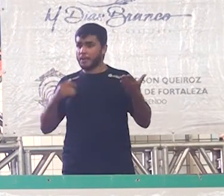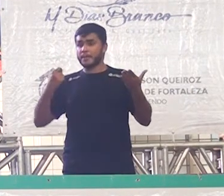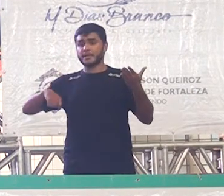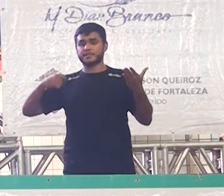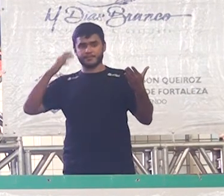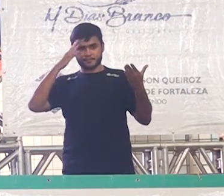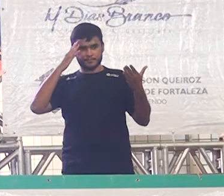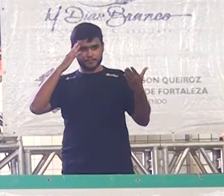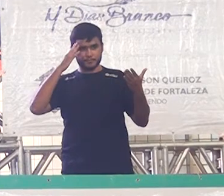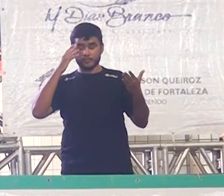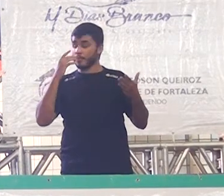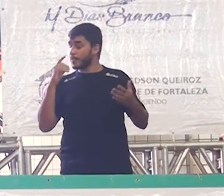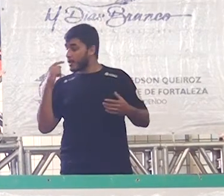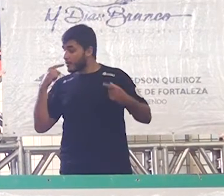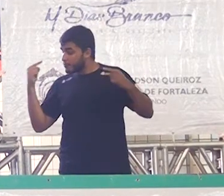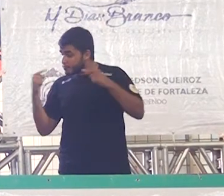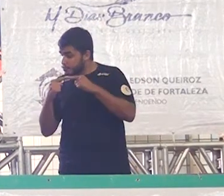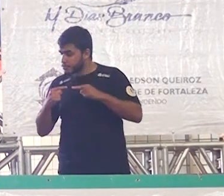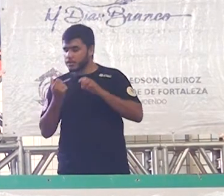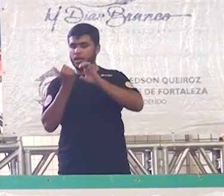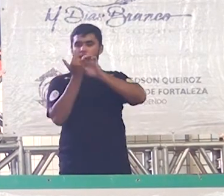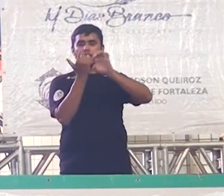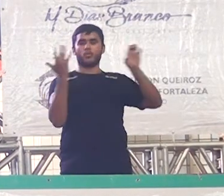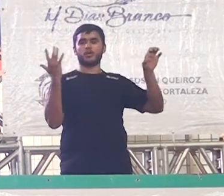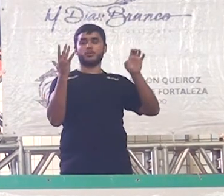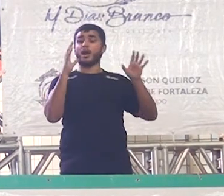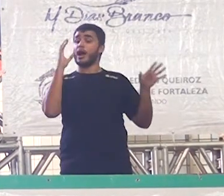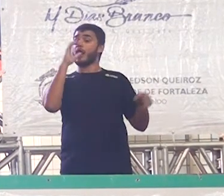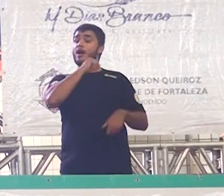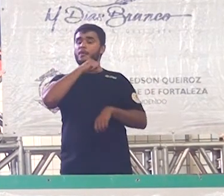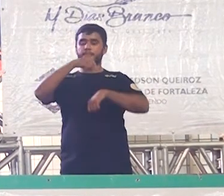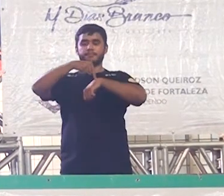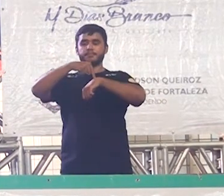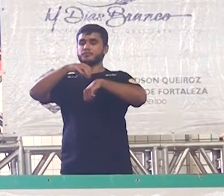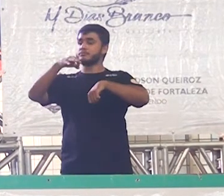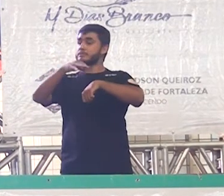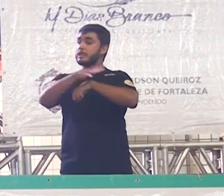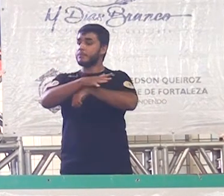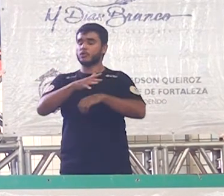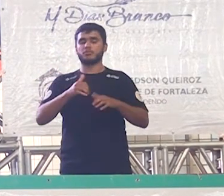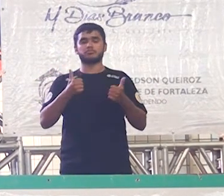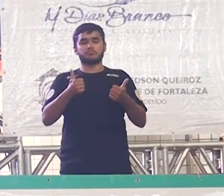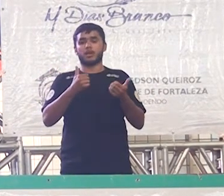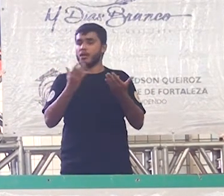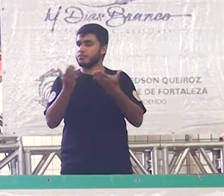escolha da equação mais adequada é melhor que você ganha tempo na resolução.